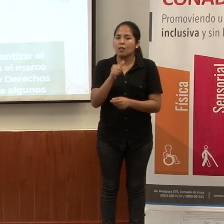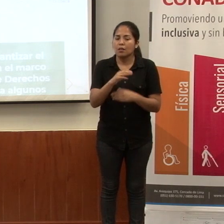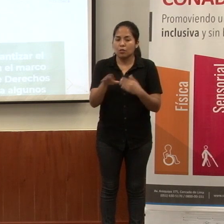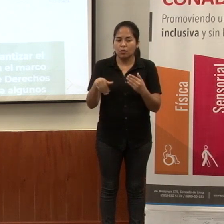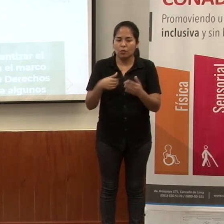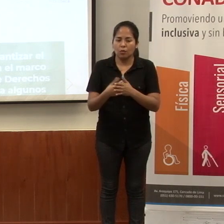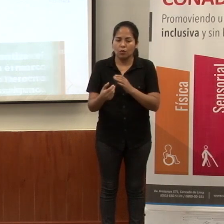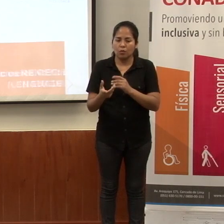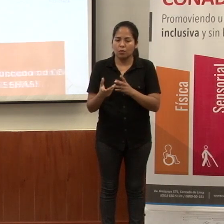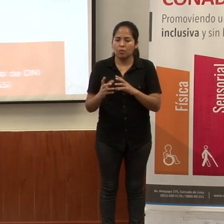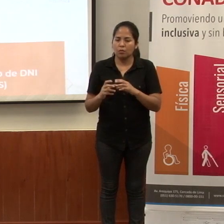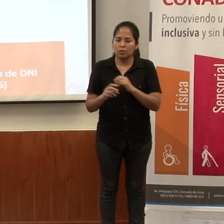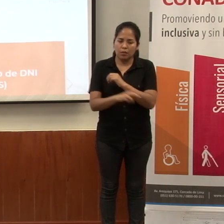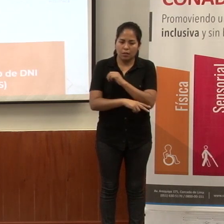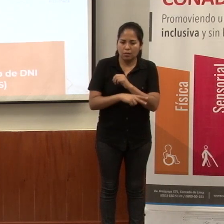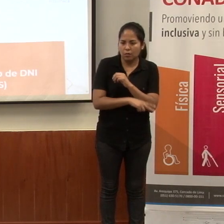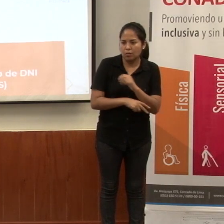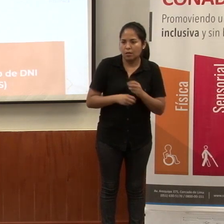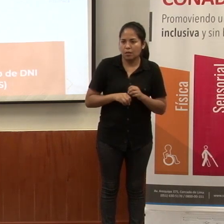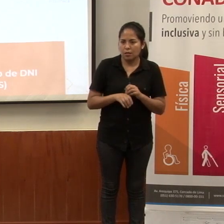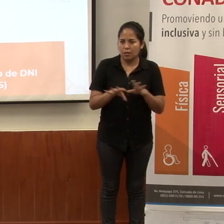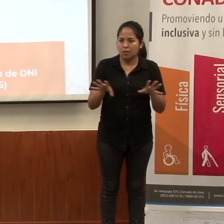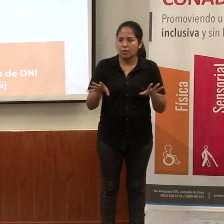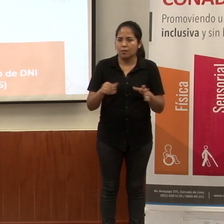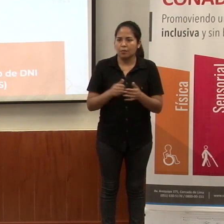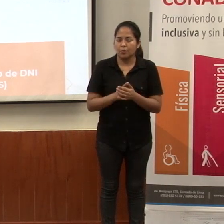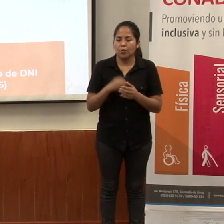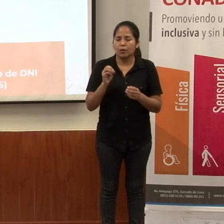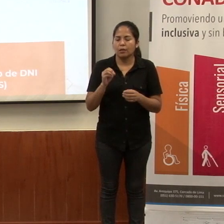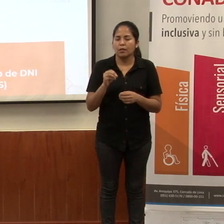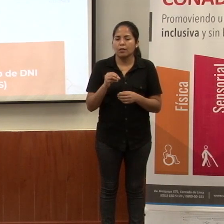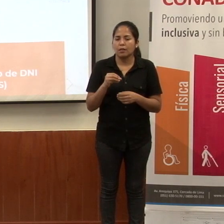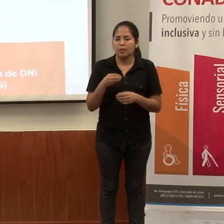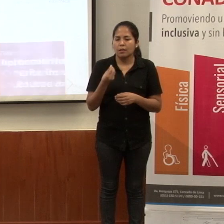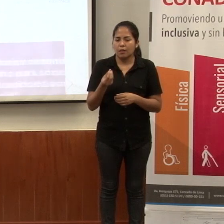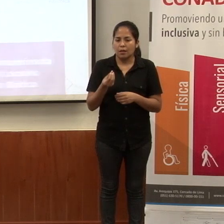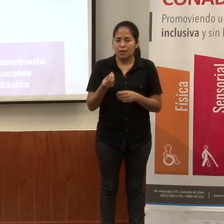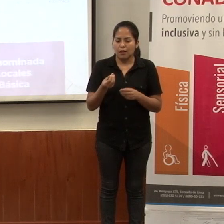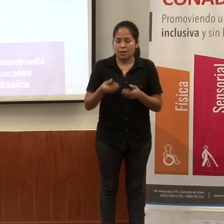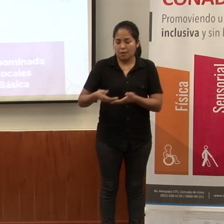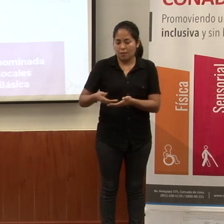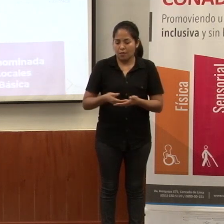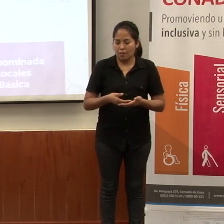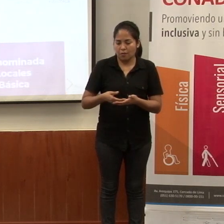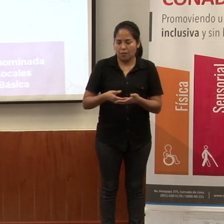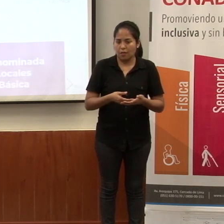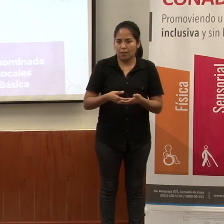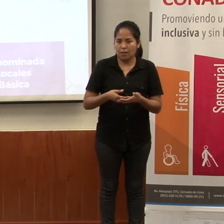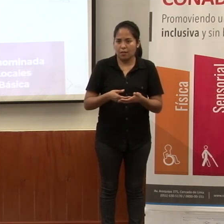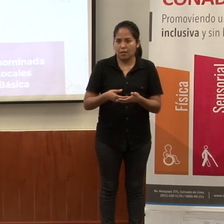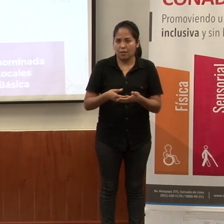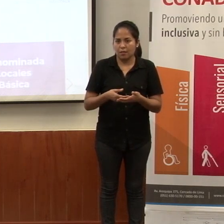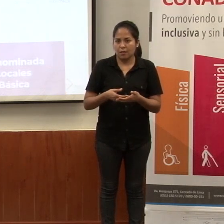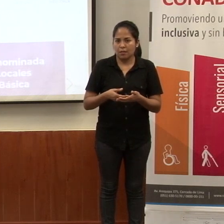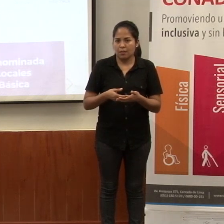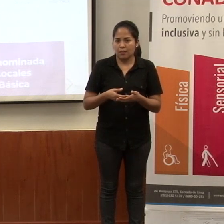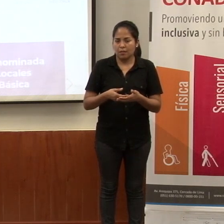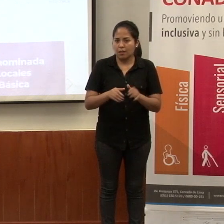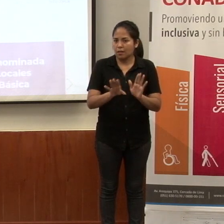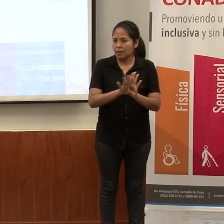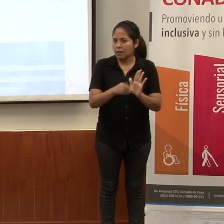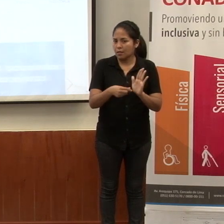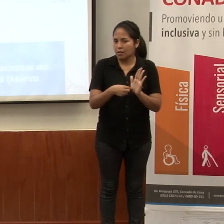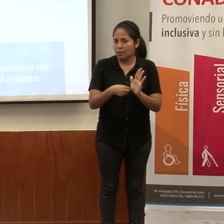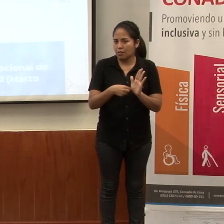porque simplemente es un papel filtro donde le pinchan el talón del recién nacido, tiene que ser a las 48